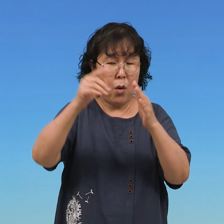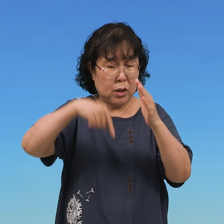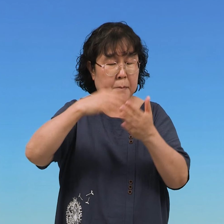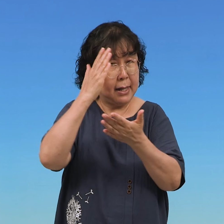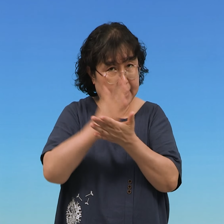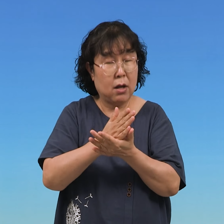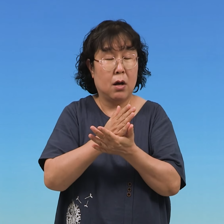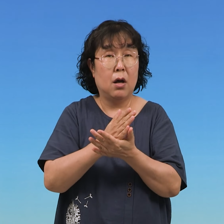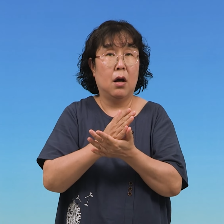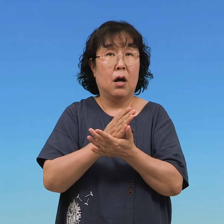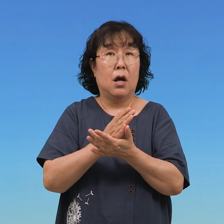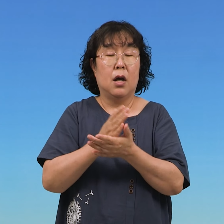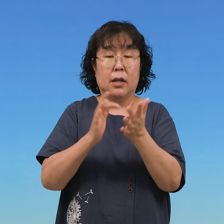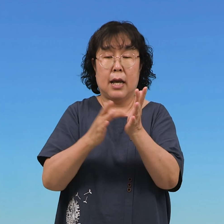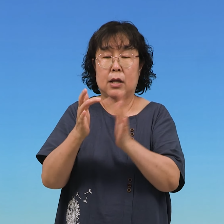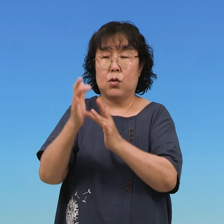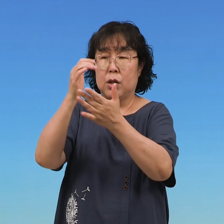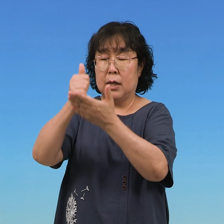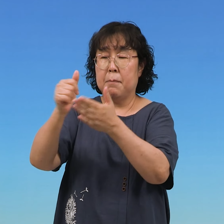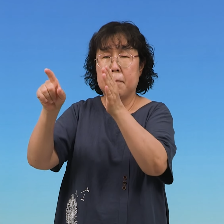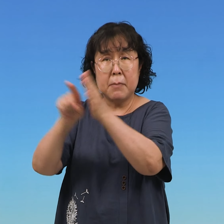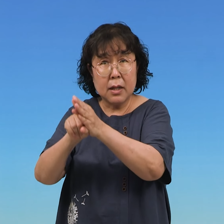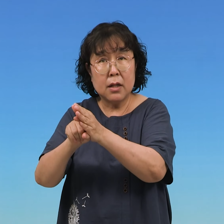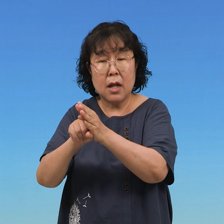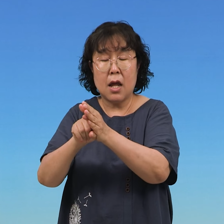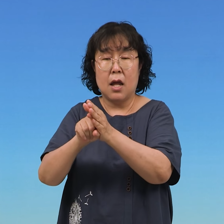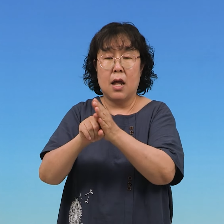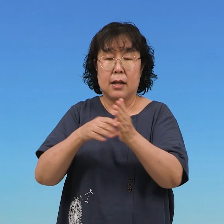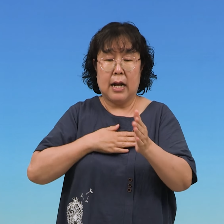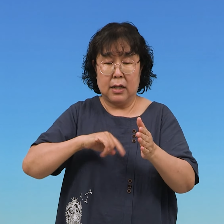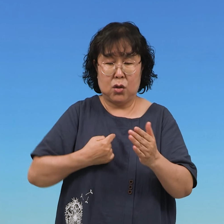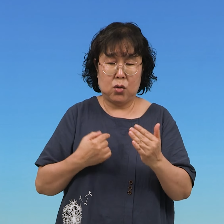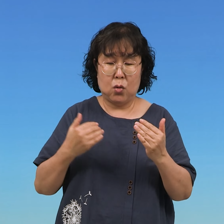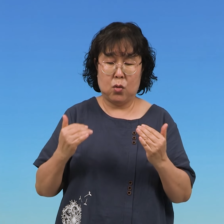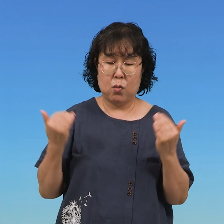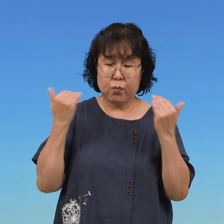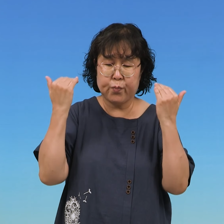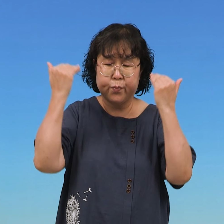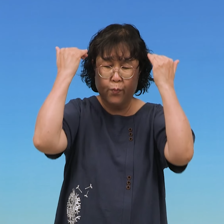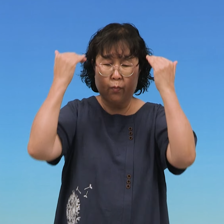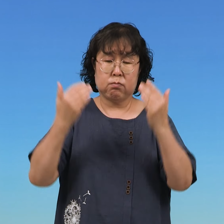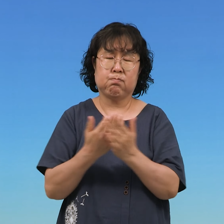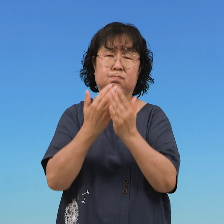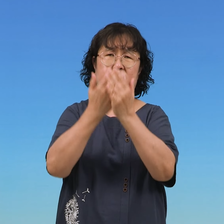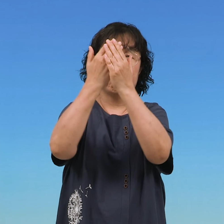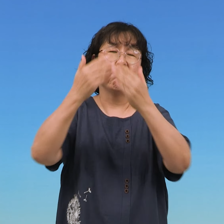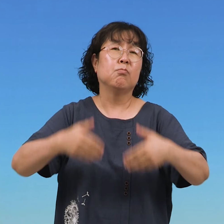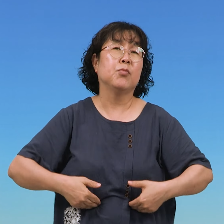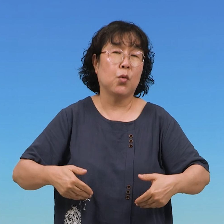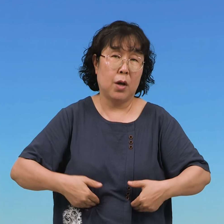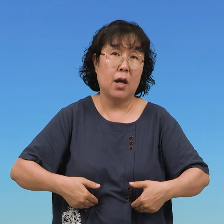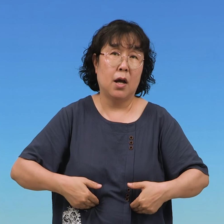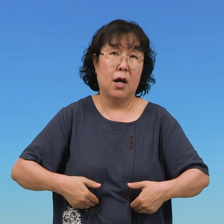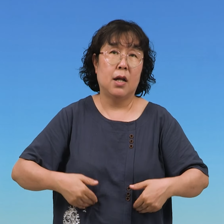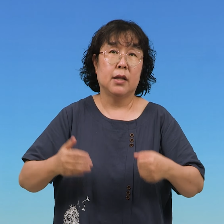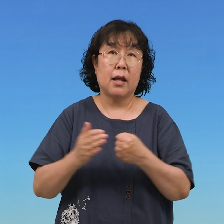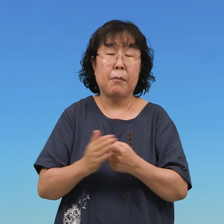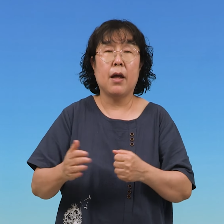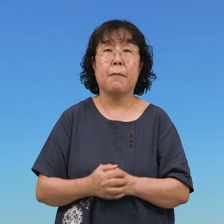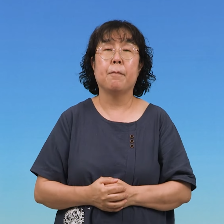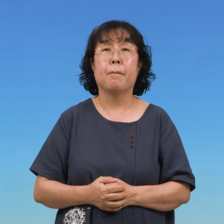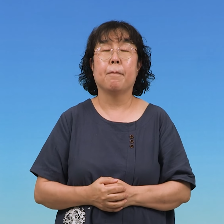호소하는 게 뭡니까? 기왕 예수 믿는데 성장이 있어야 되잖아요. 모든 신앙생활의 기본 중의